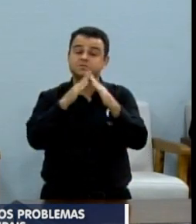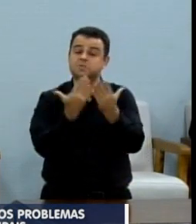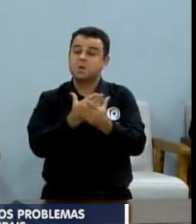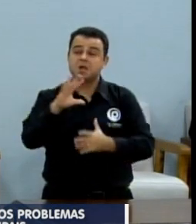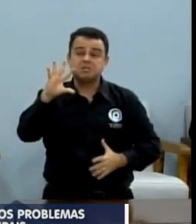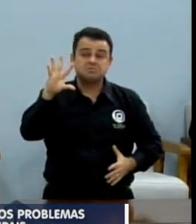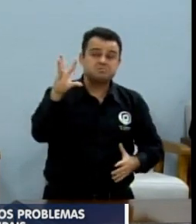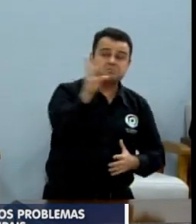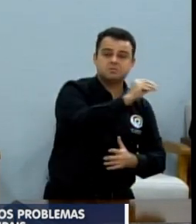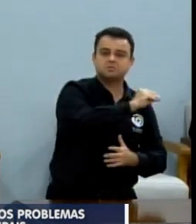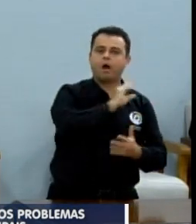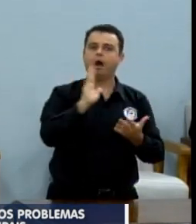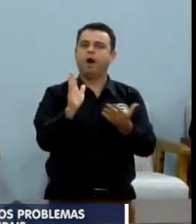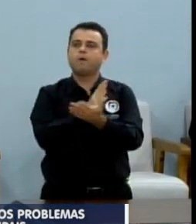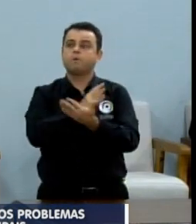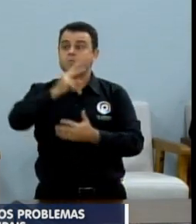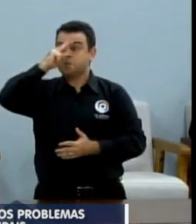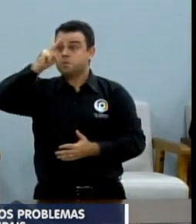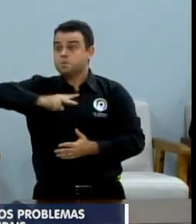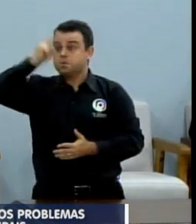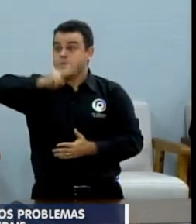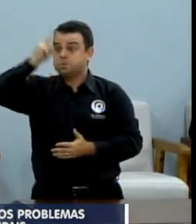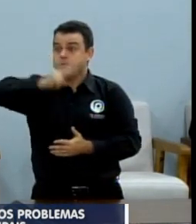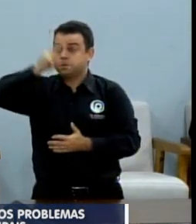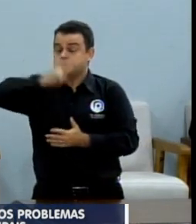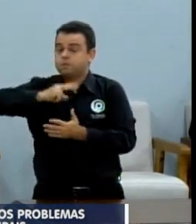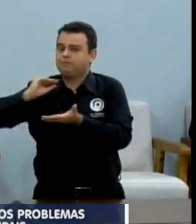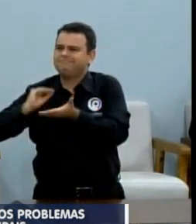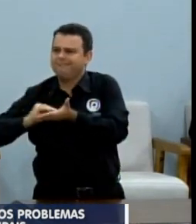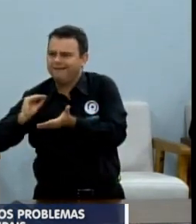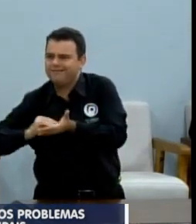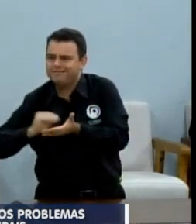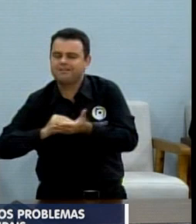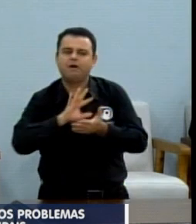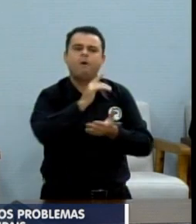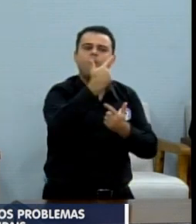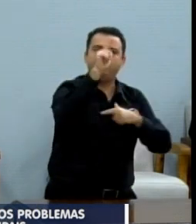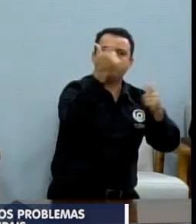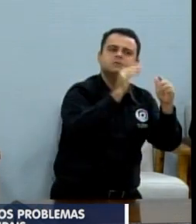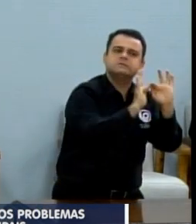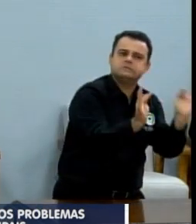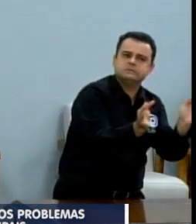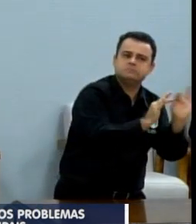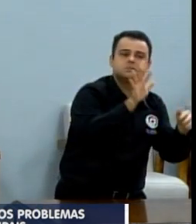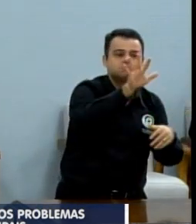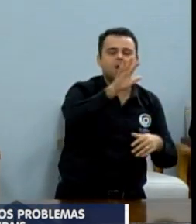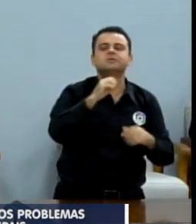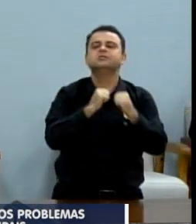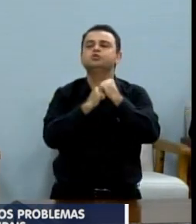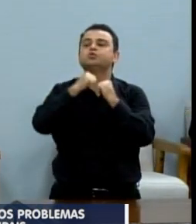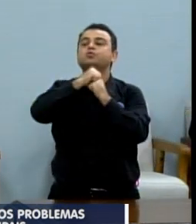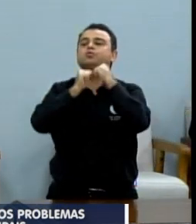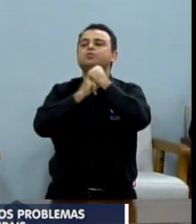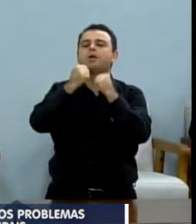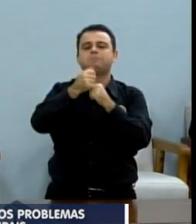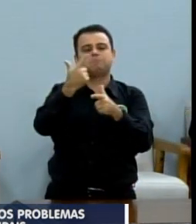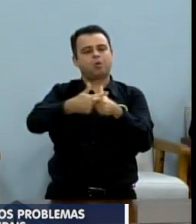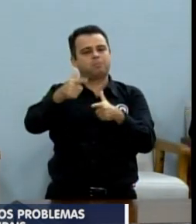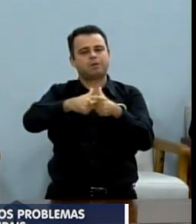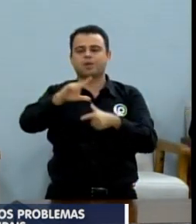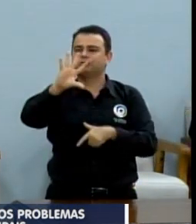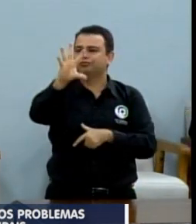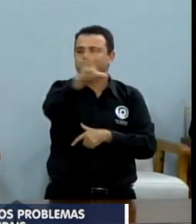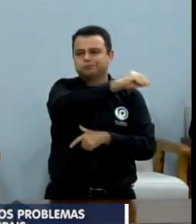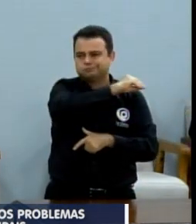umas mais menos mas todas praticamente que eu estive tem algum problema estrutural todas elas